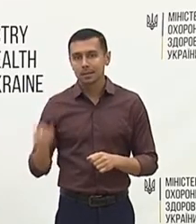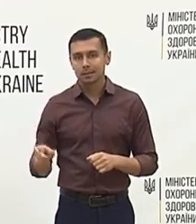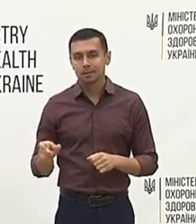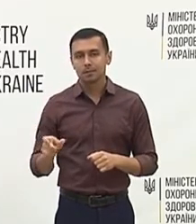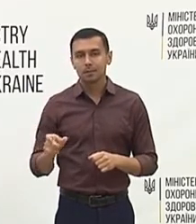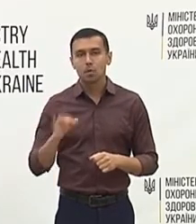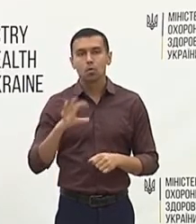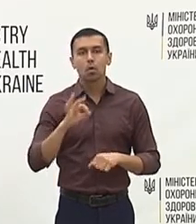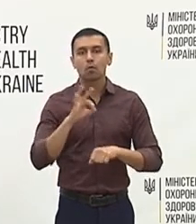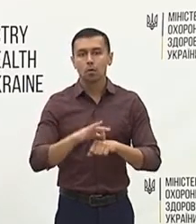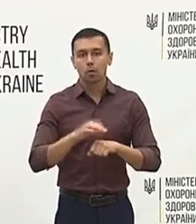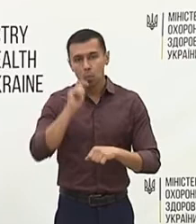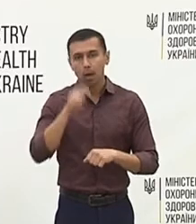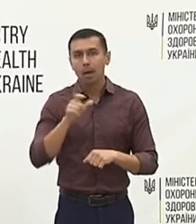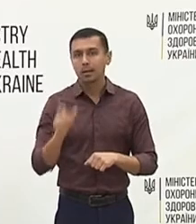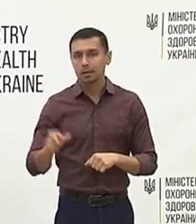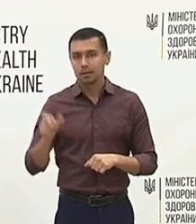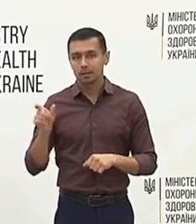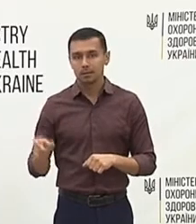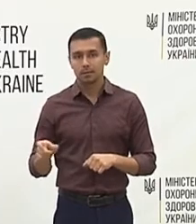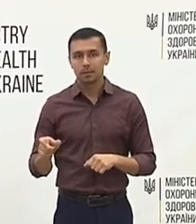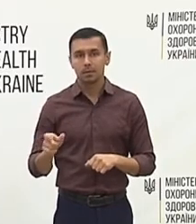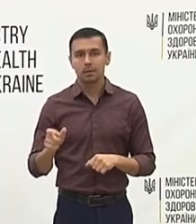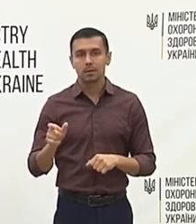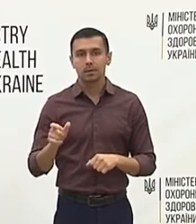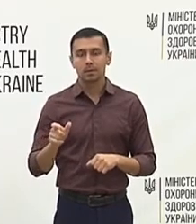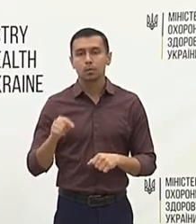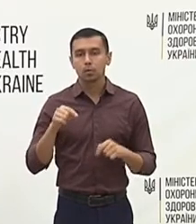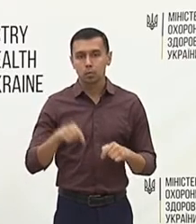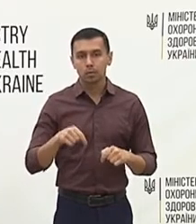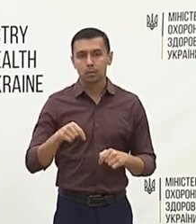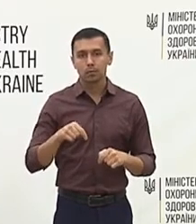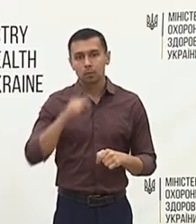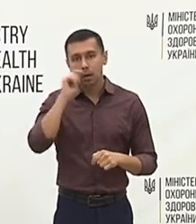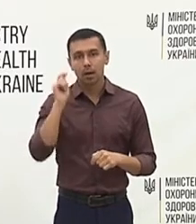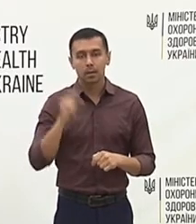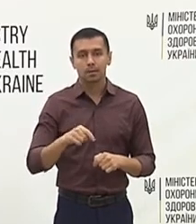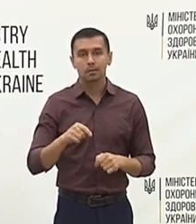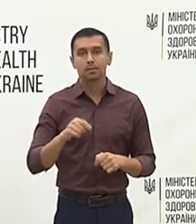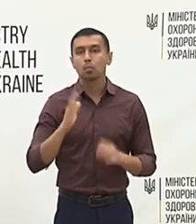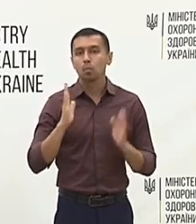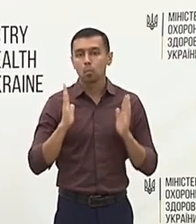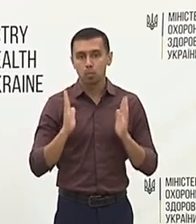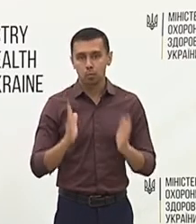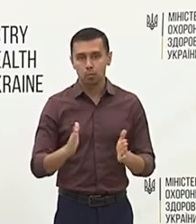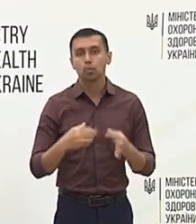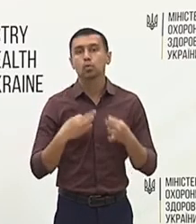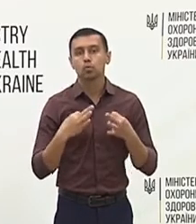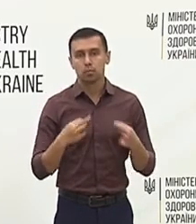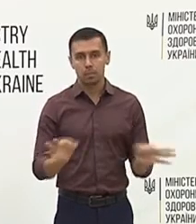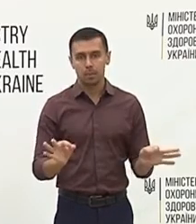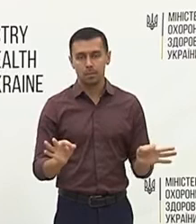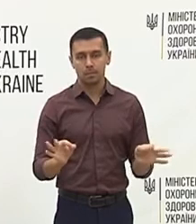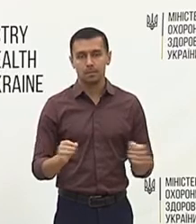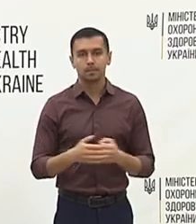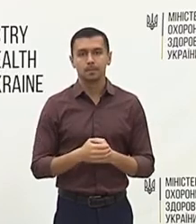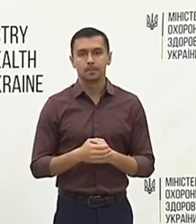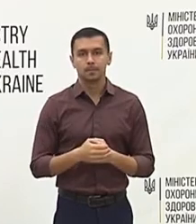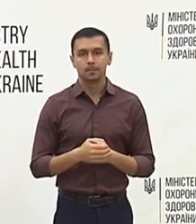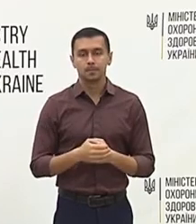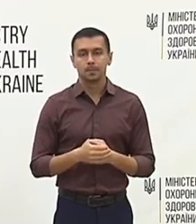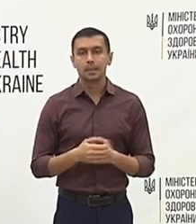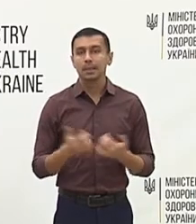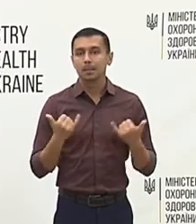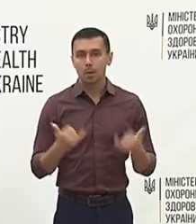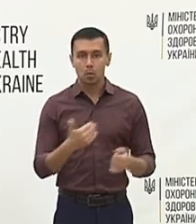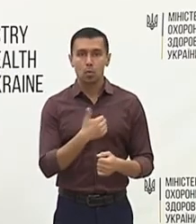українців, онкологічних хворих українців, де тут, на Батьківщині в Україні, стануть доступними.